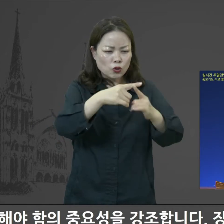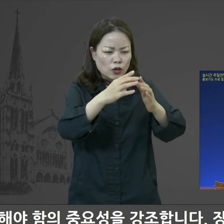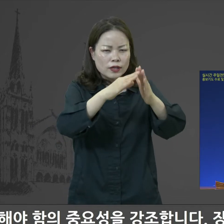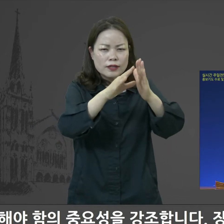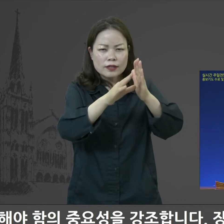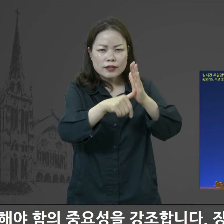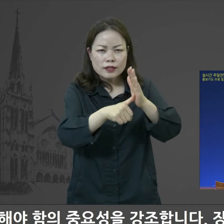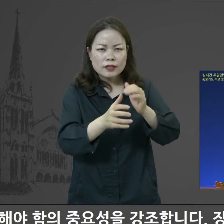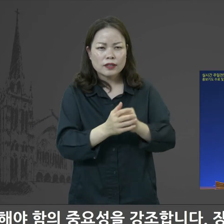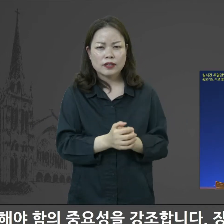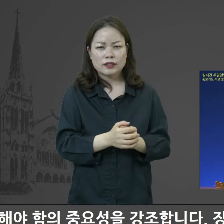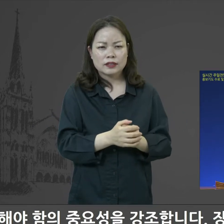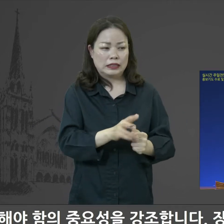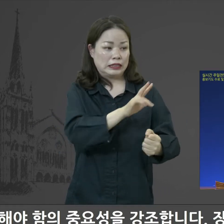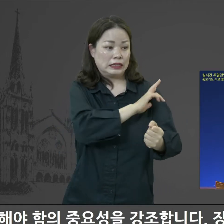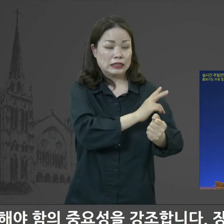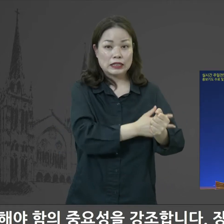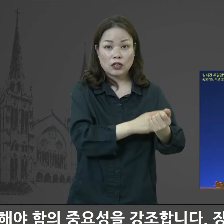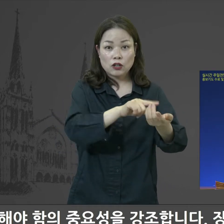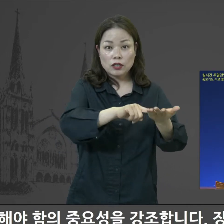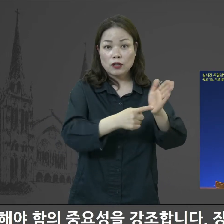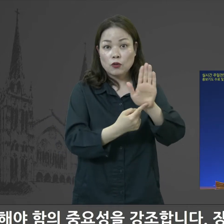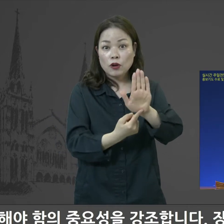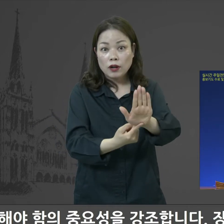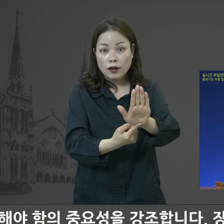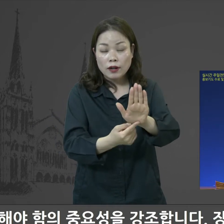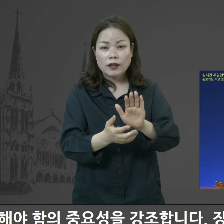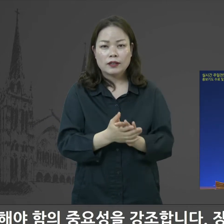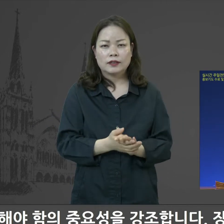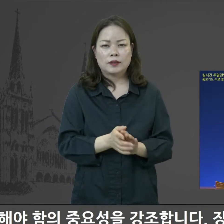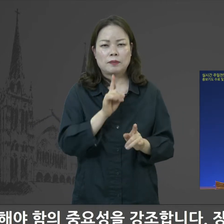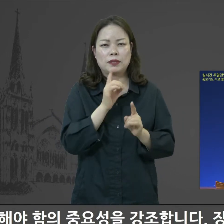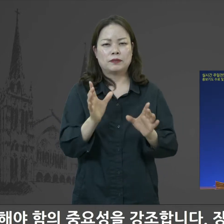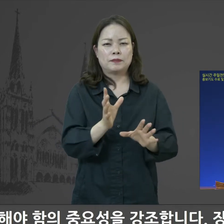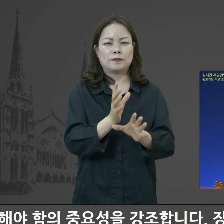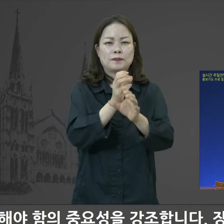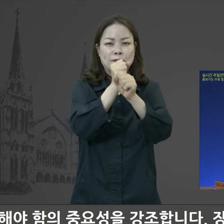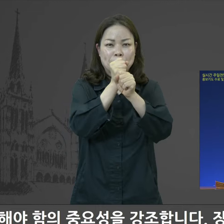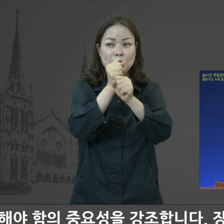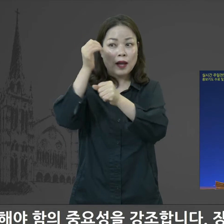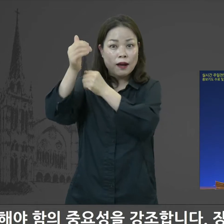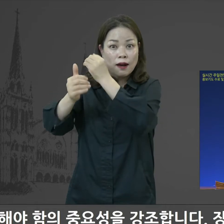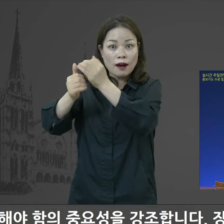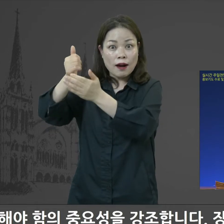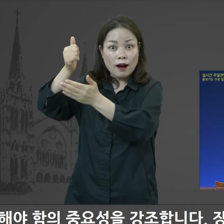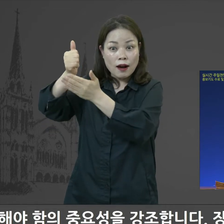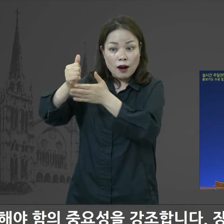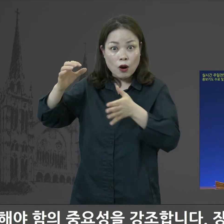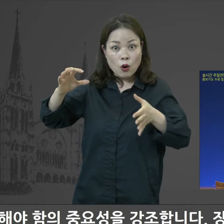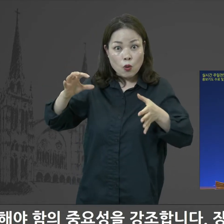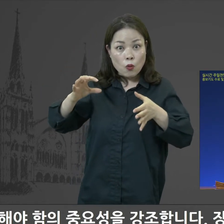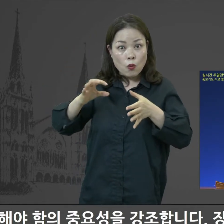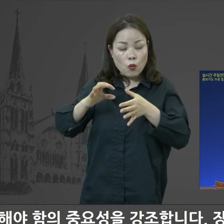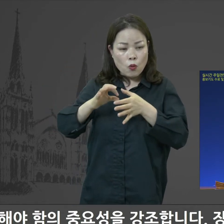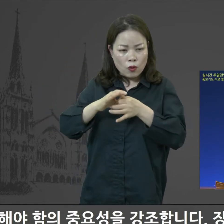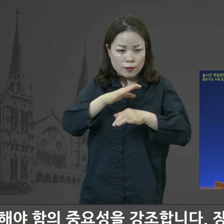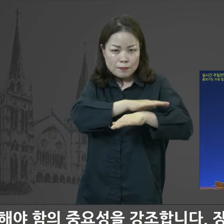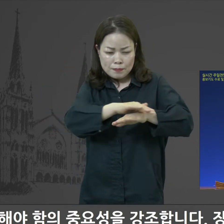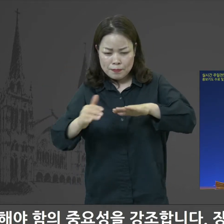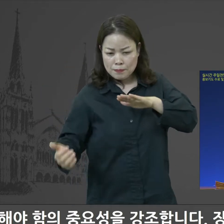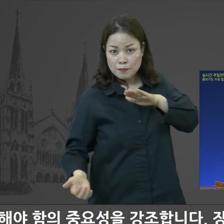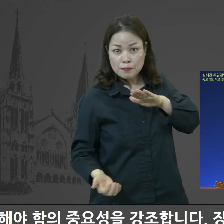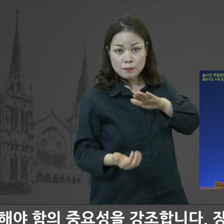당시의 감독의 자격이 소개되어 있는데, 한마디로 정리를 하자면 하나님과의 관계가